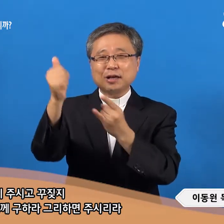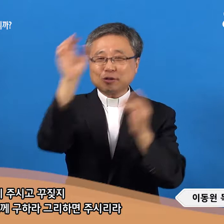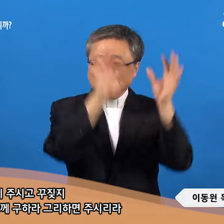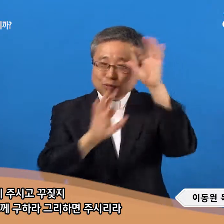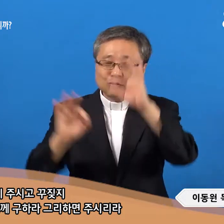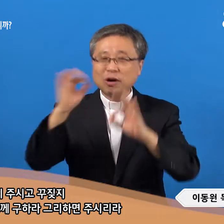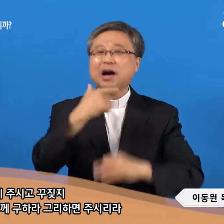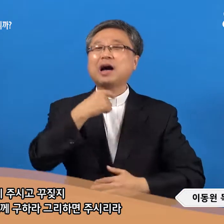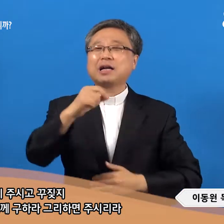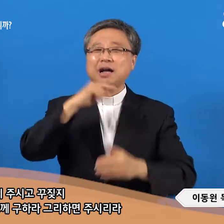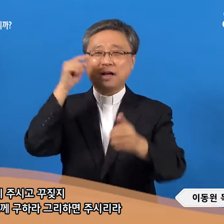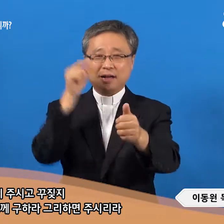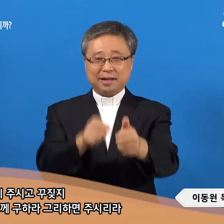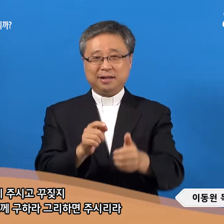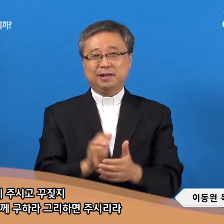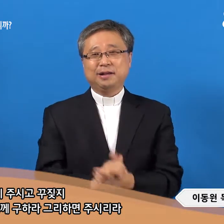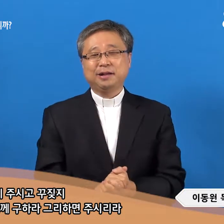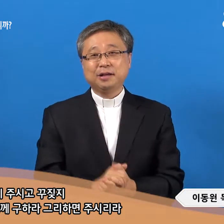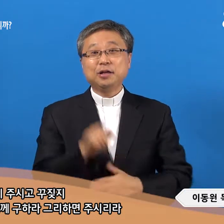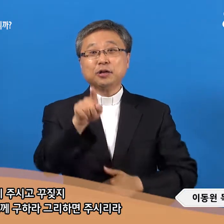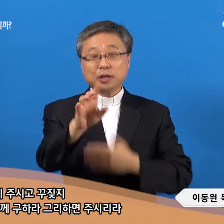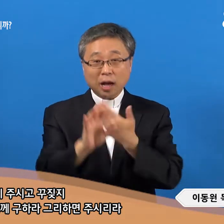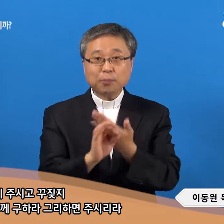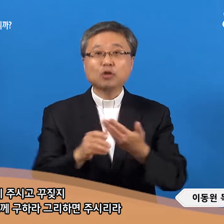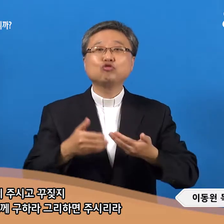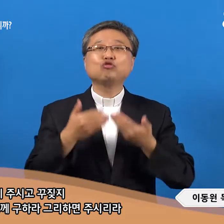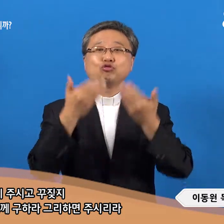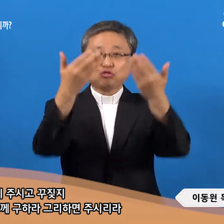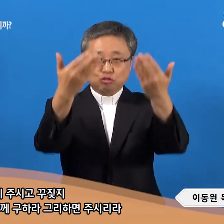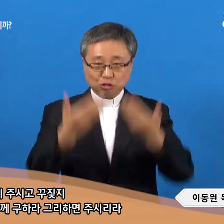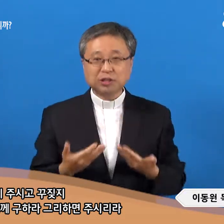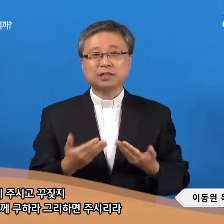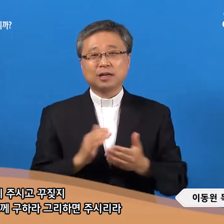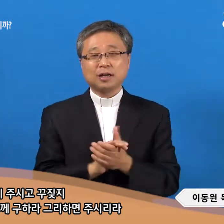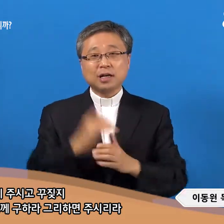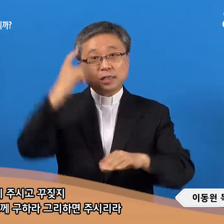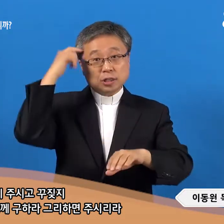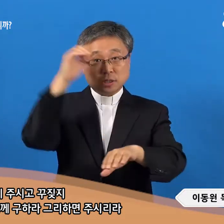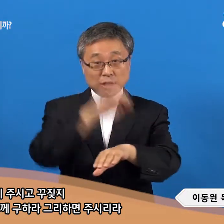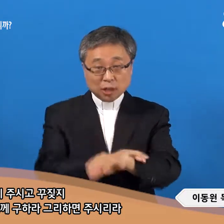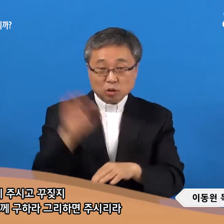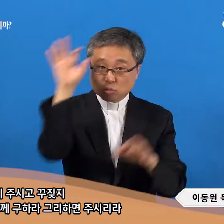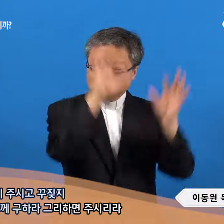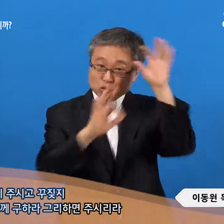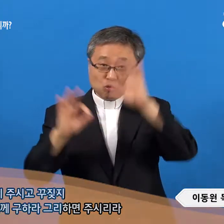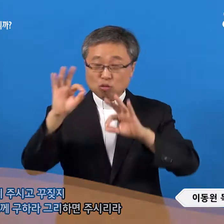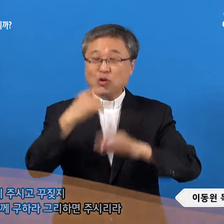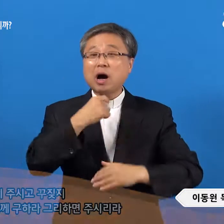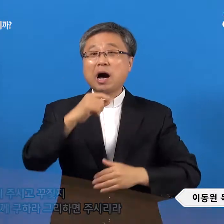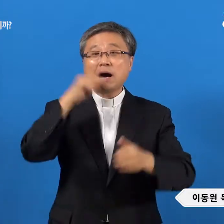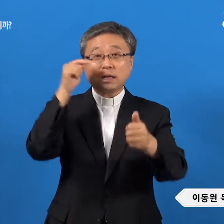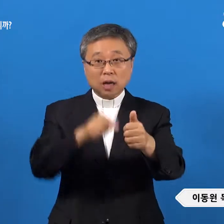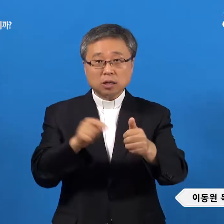구하라. 네, 그리하면 주시리라. 근데 여기서 지혜를 구하라는 말도 그래서 그 지혜를 통해서